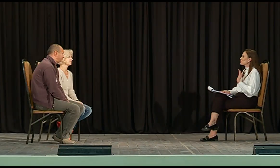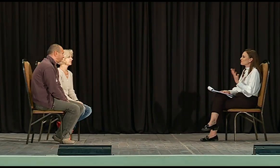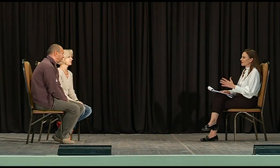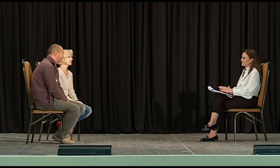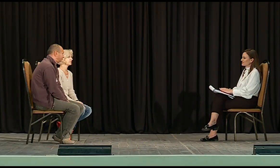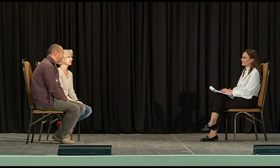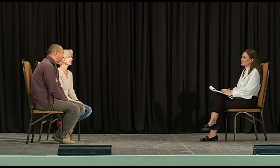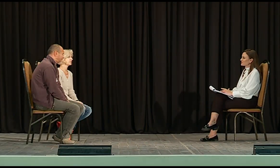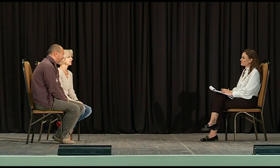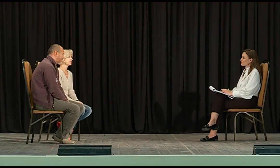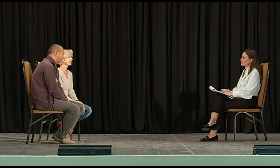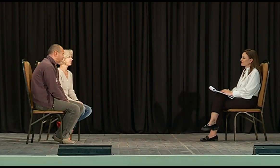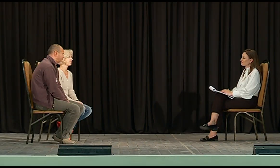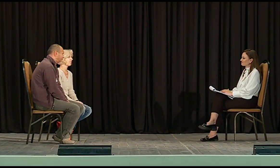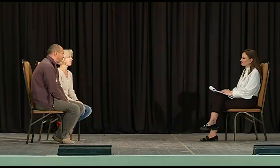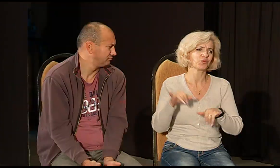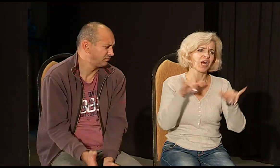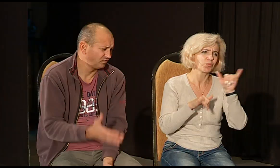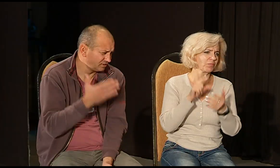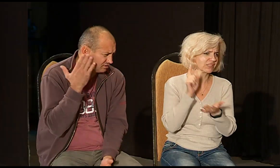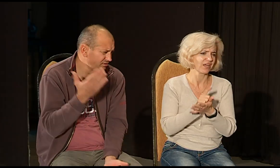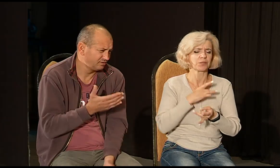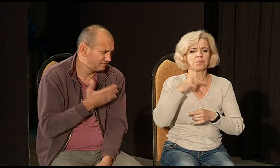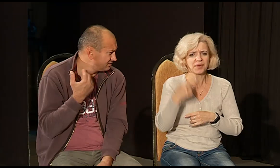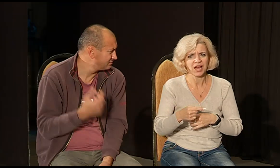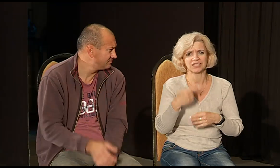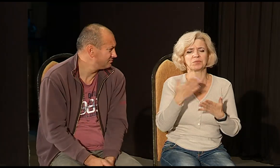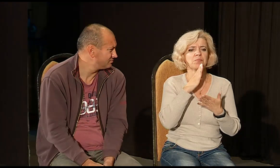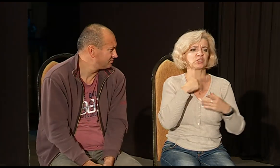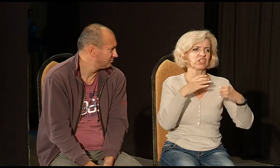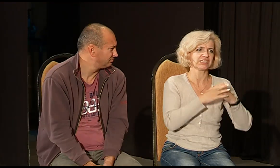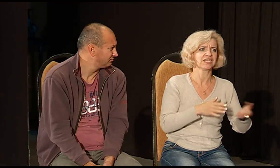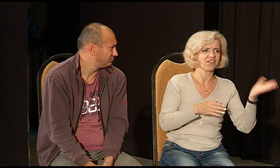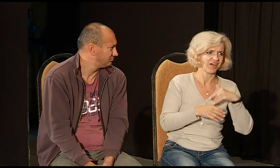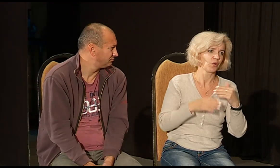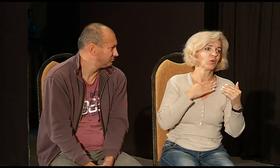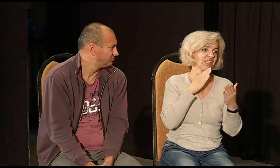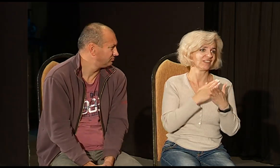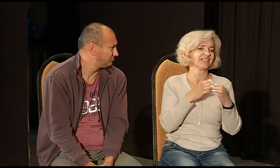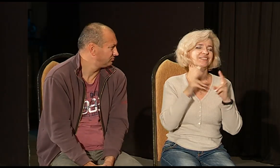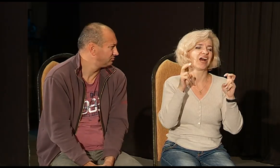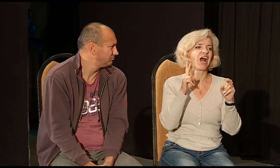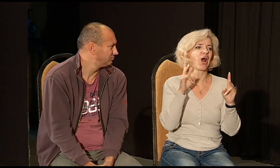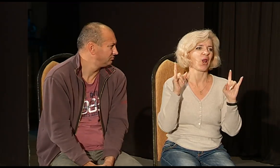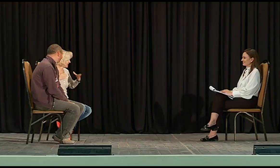vă place să faceți împreună? Noi avem o companie destul de largă, noi deseori ne întâlnim.